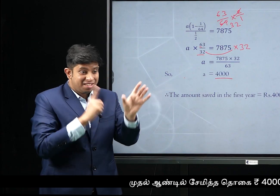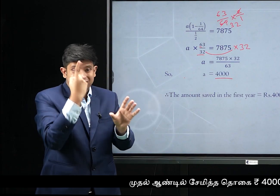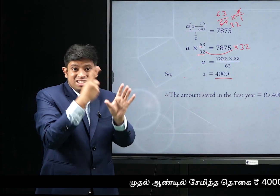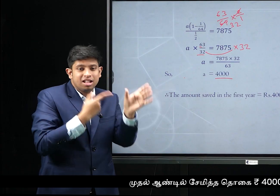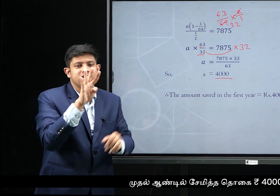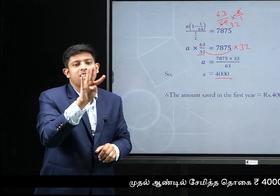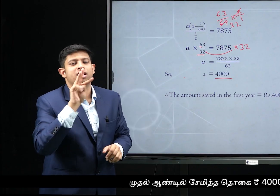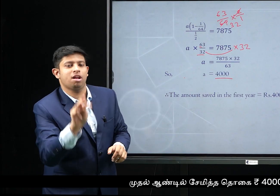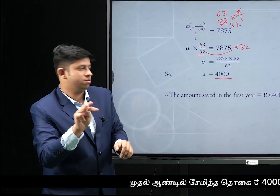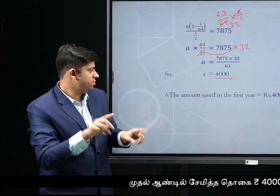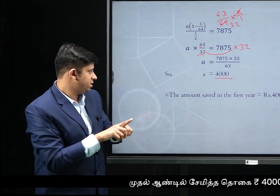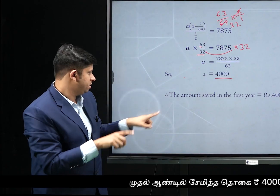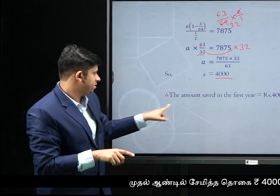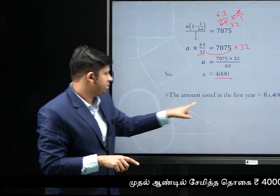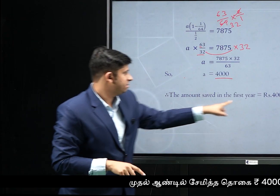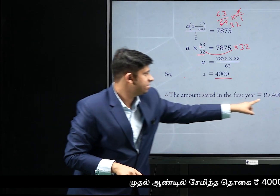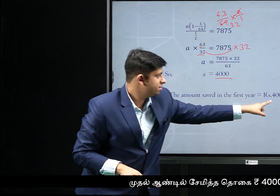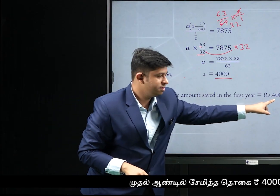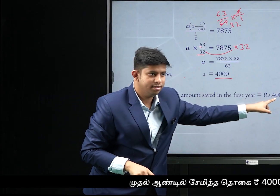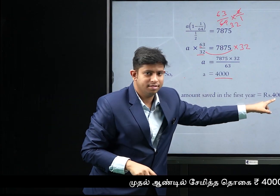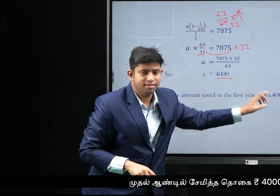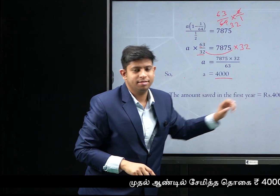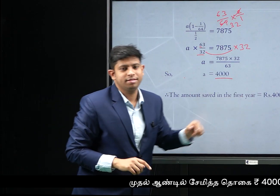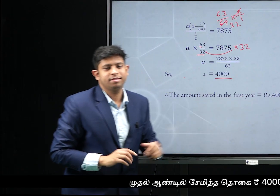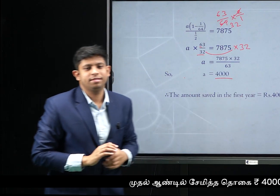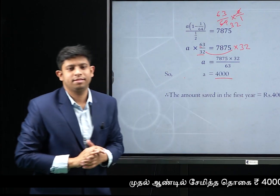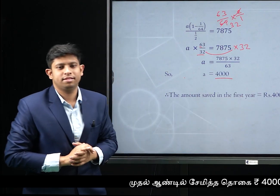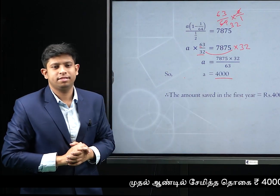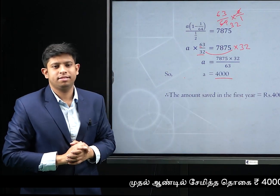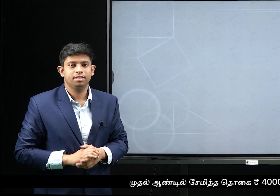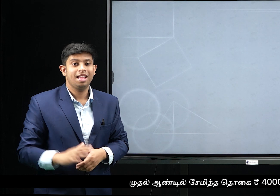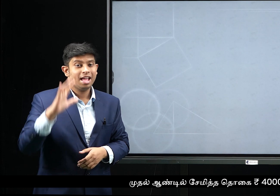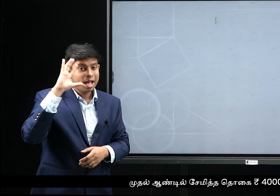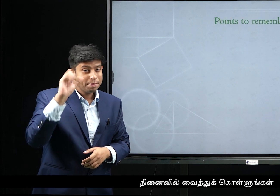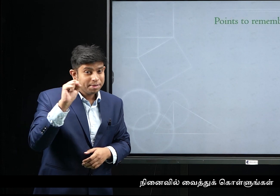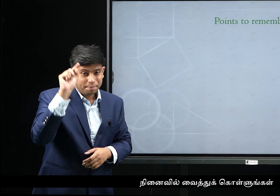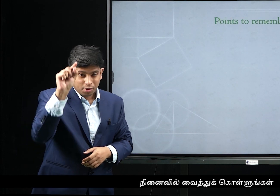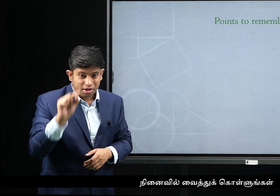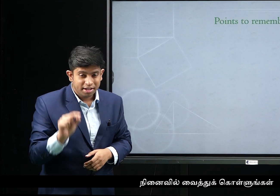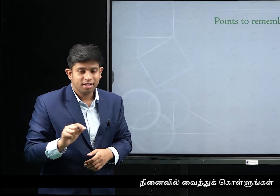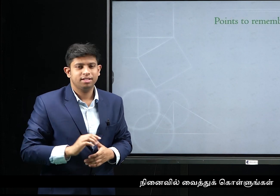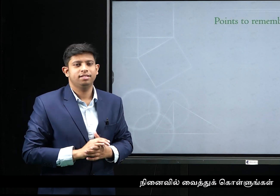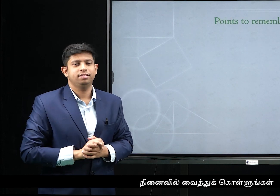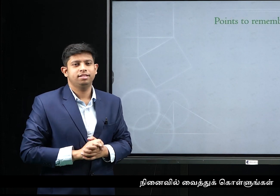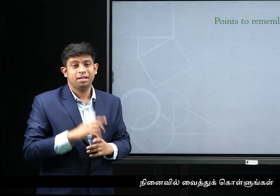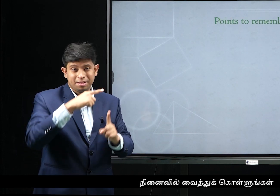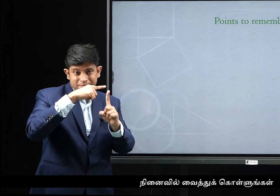4000. நினைவில் வைத்துக் கொள்ள வேண்டிய